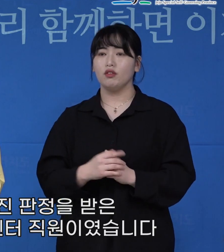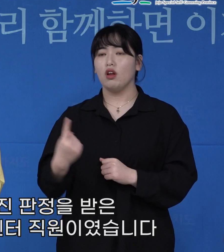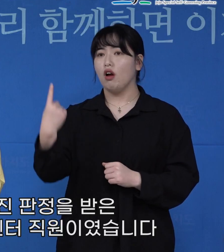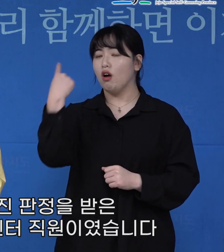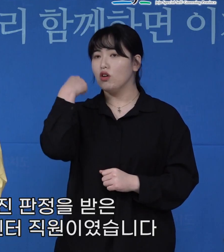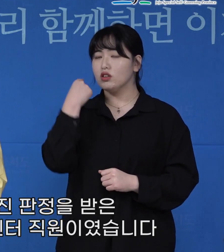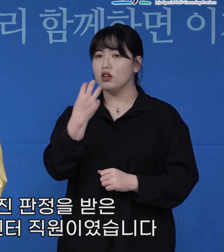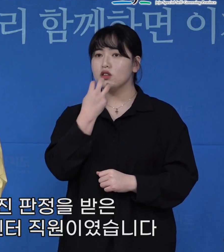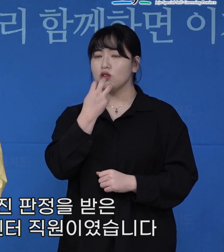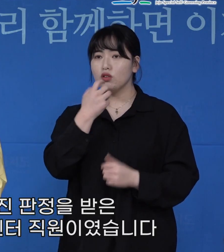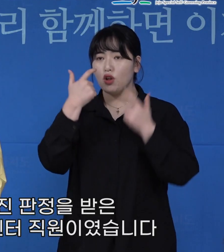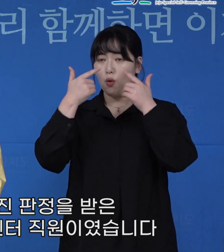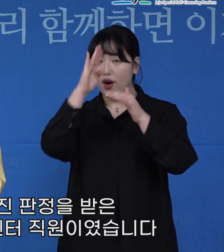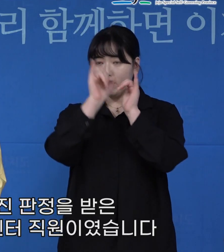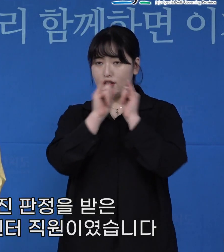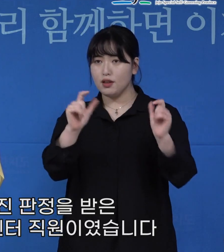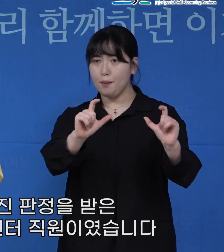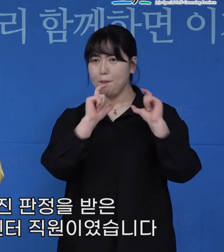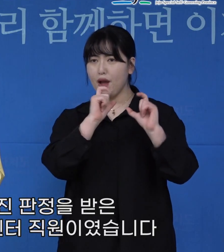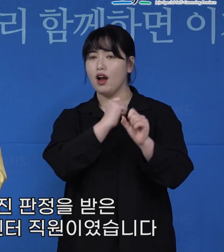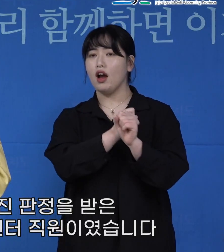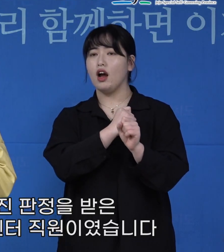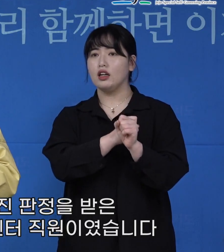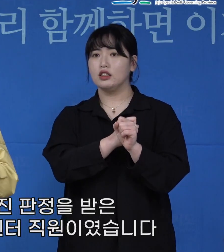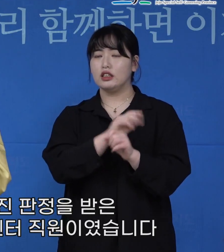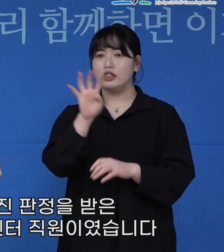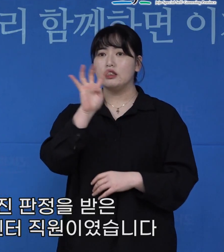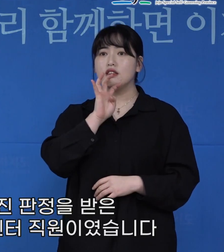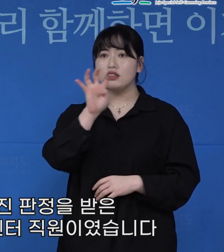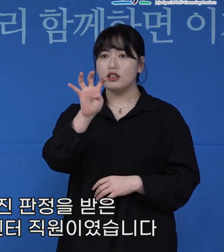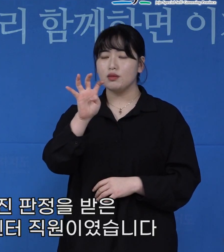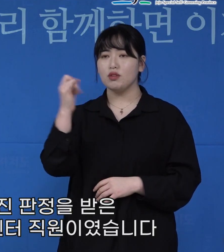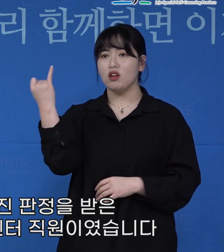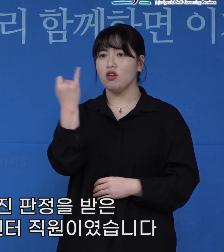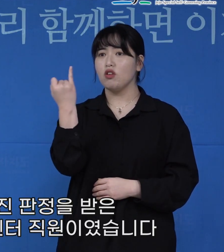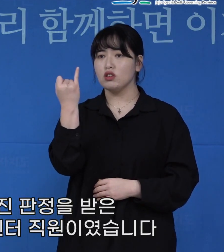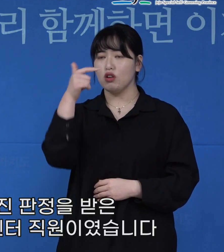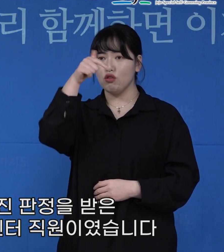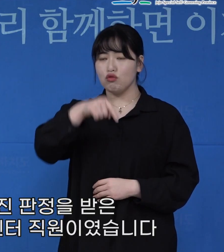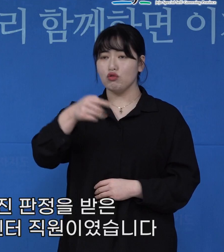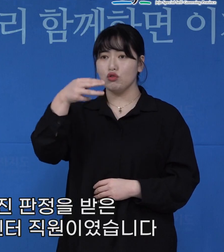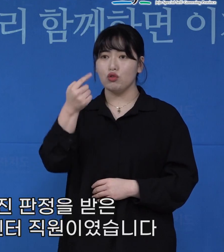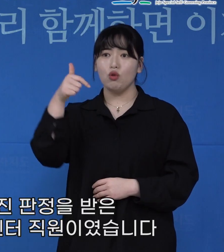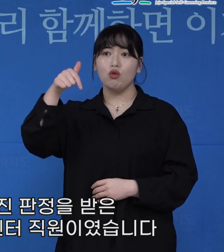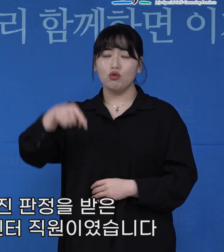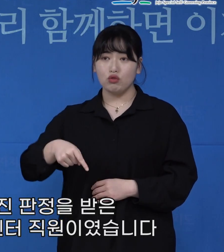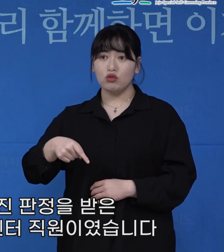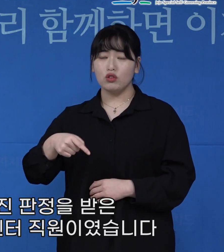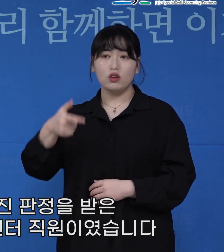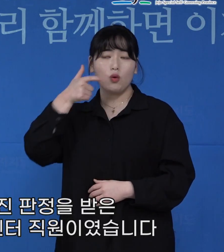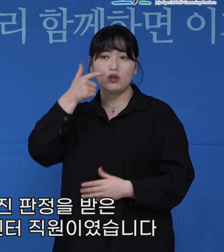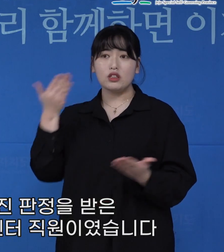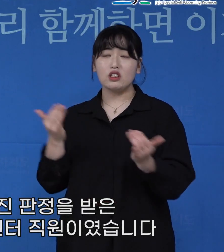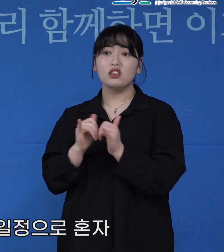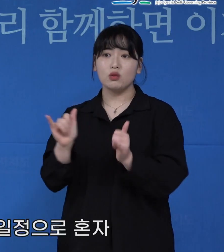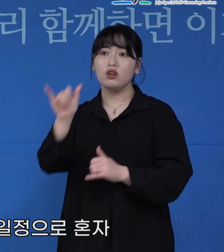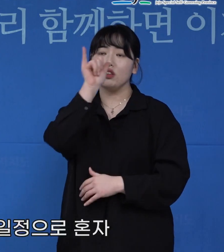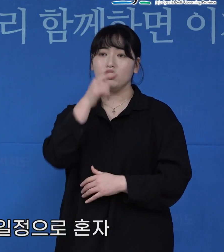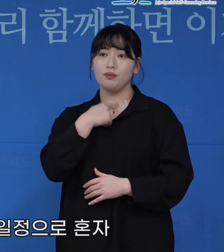어제 서울에서 확진 판정을 받은 40대 여성, 우리 구로구 콜센터